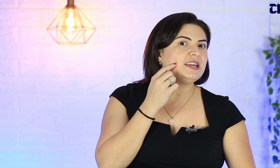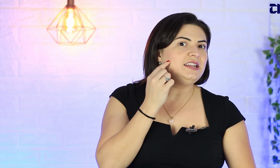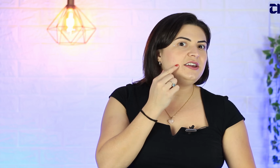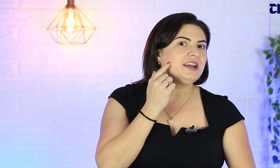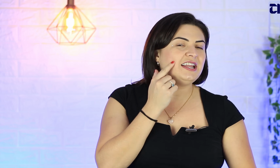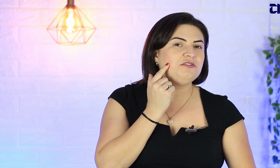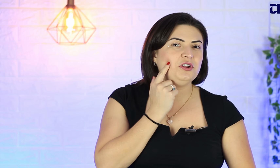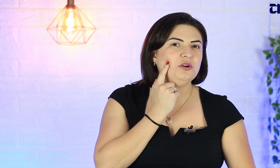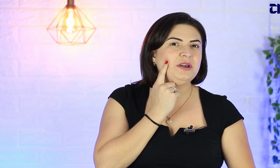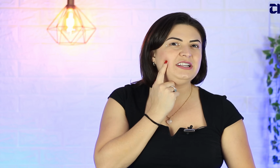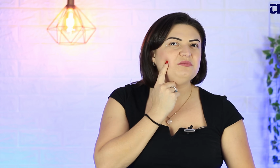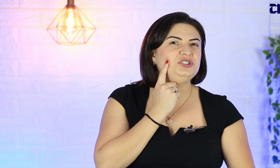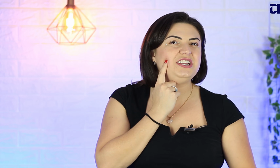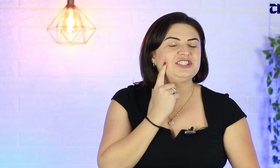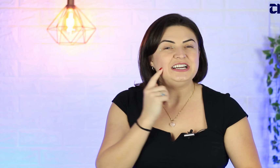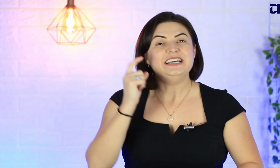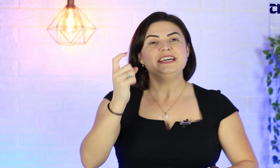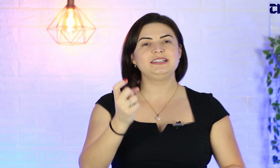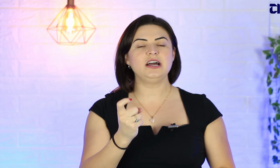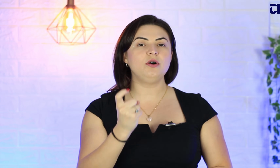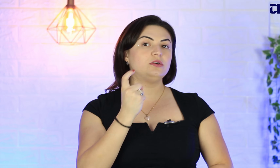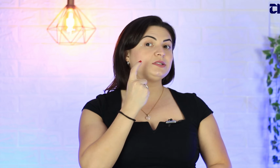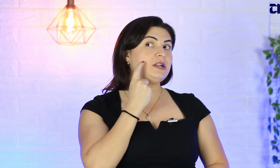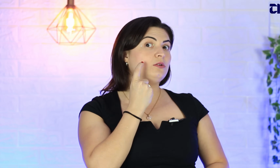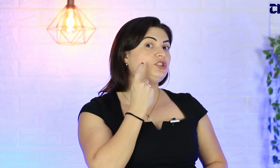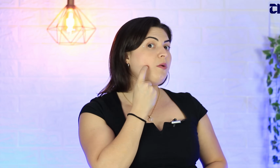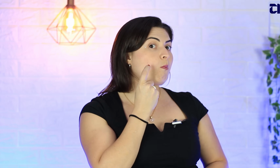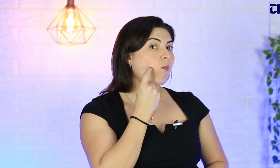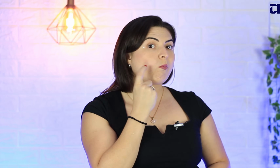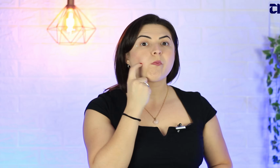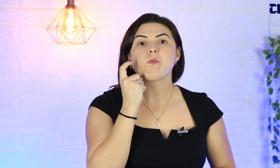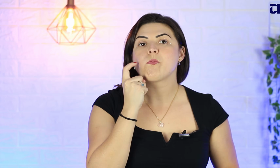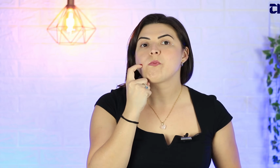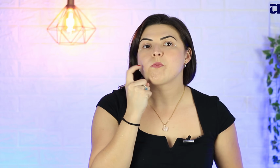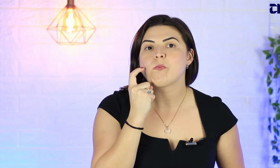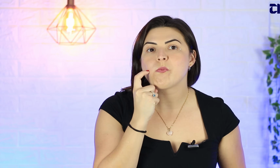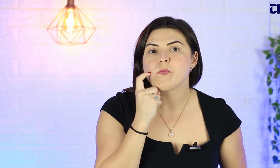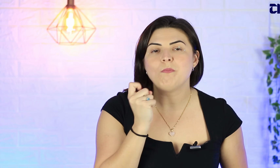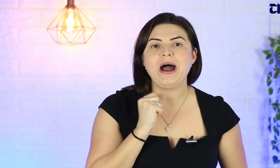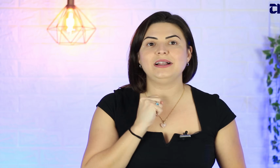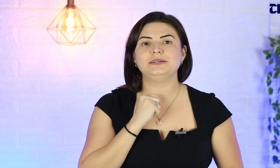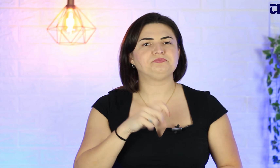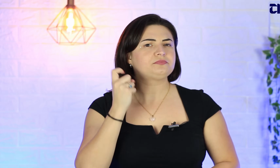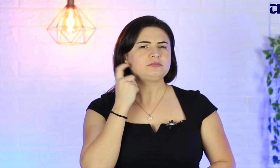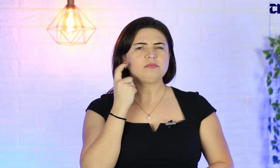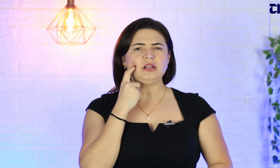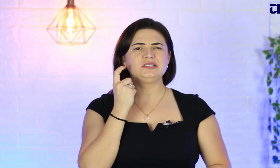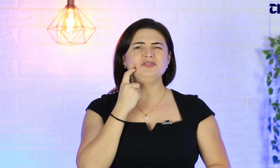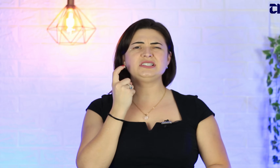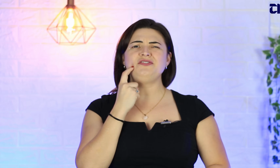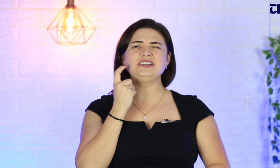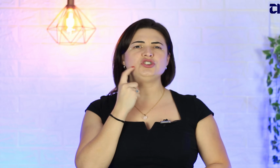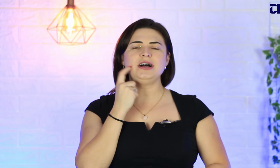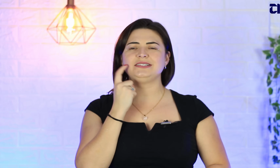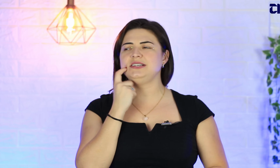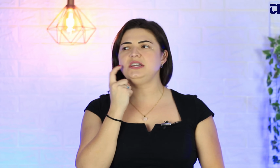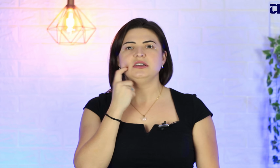Faz aquele volume aqui na bochecha. Então, ó, o sinal de bala. Se você faz só assim,